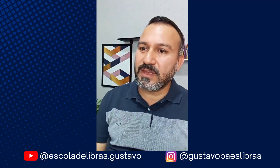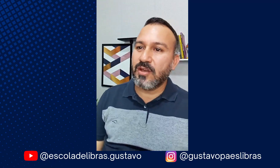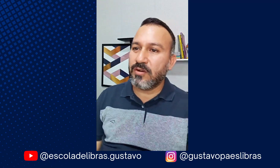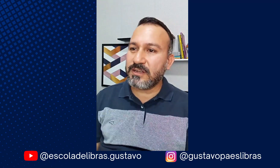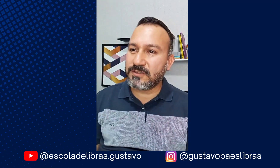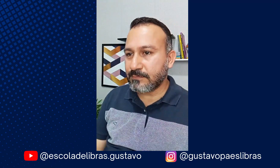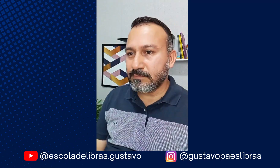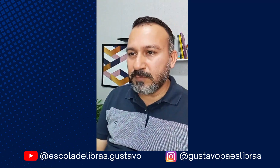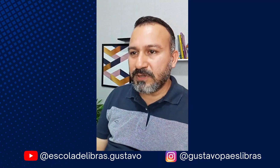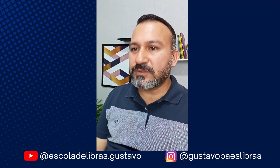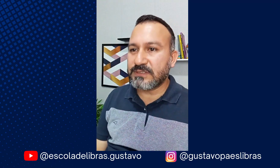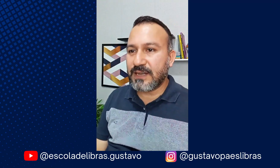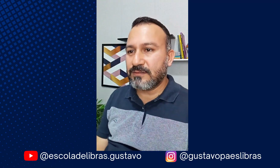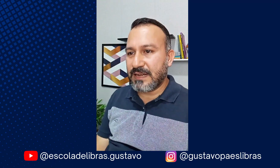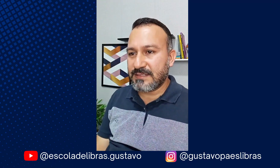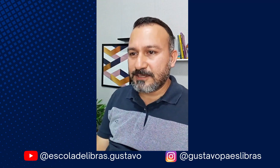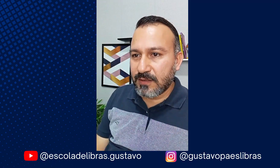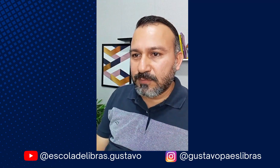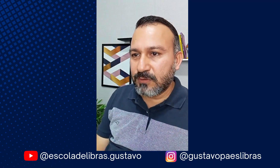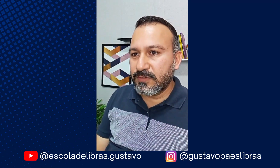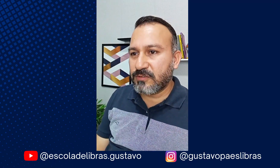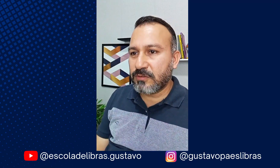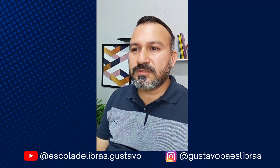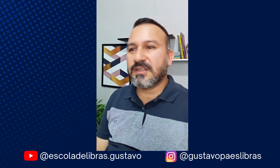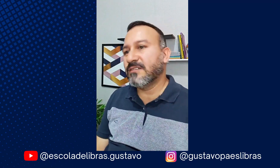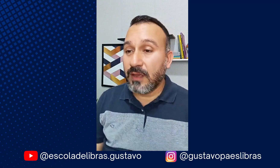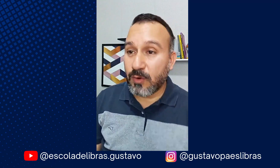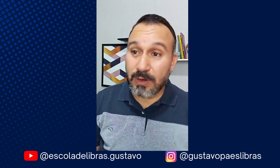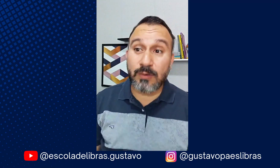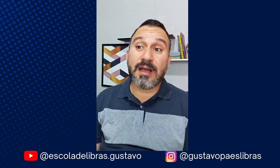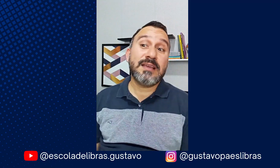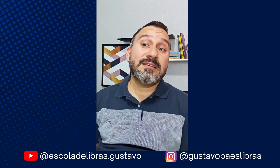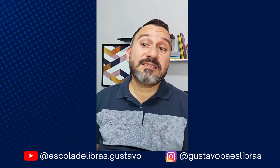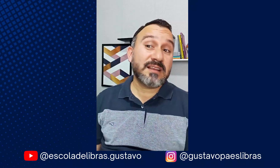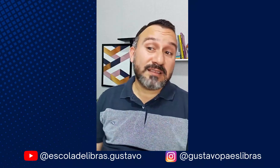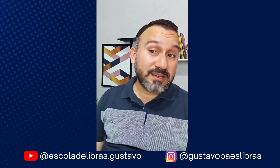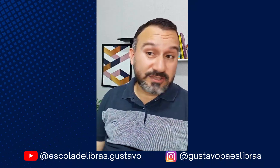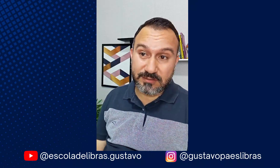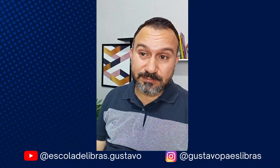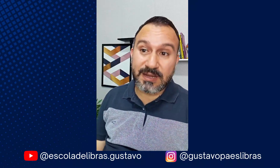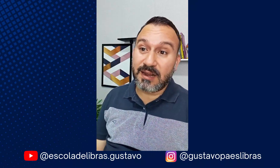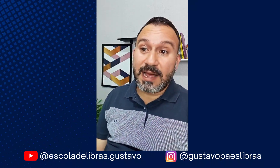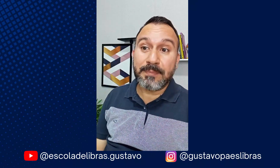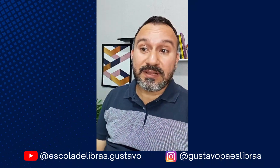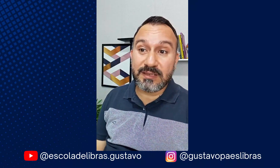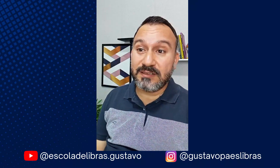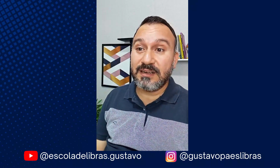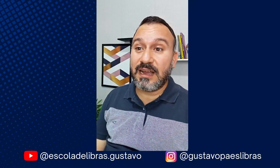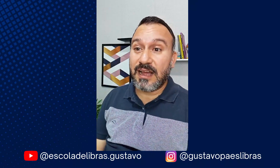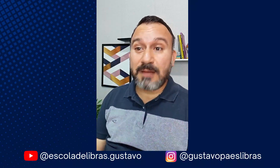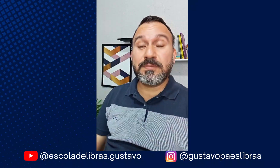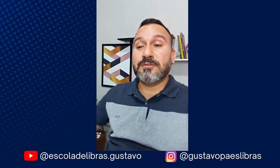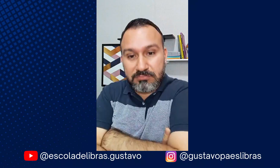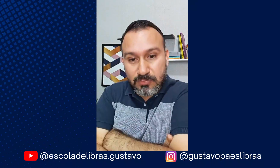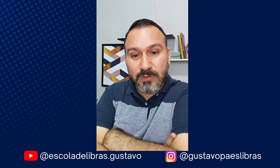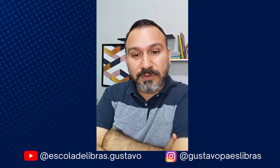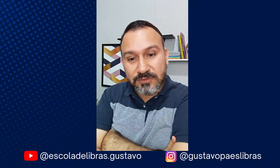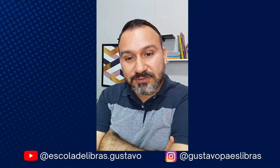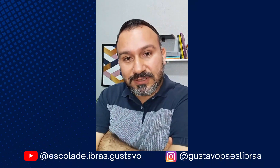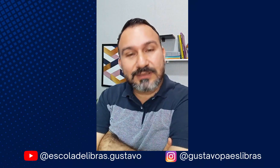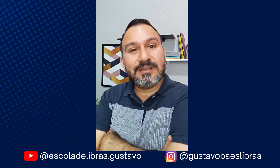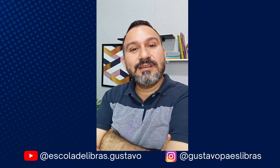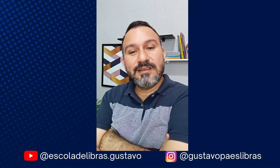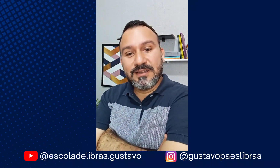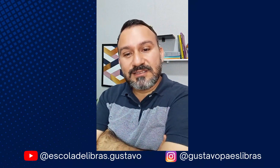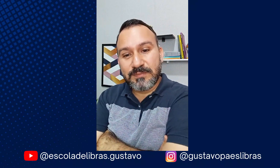VIP. Olha só, me perguntaram assim: Professor Gustavo, qual a estratégia para aprender rápido? Boa